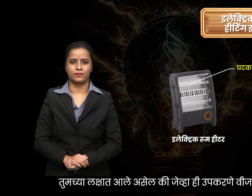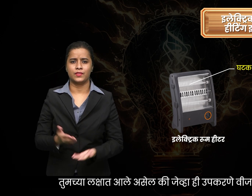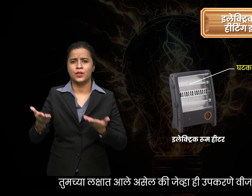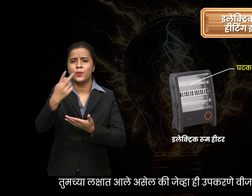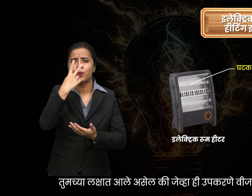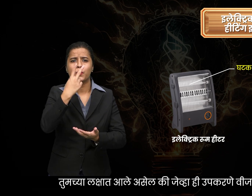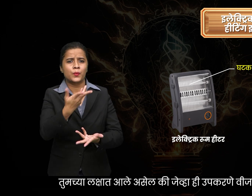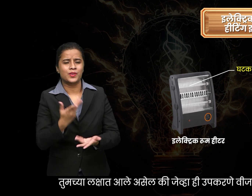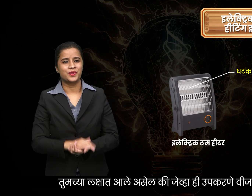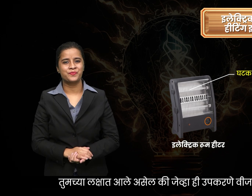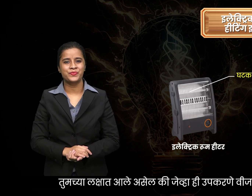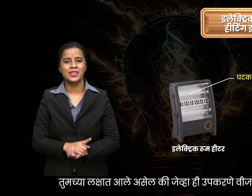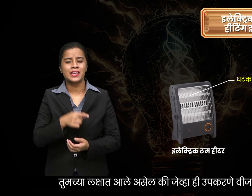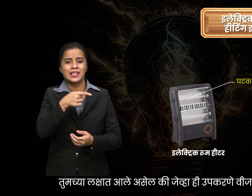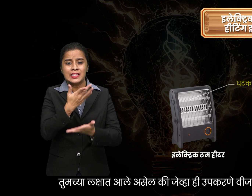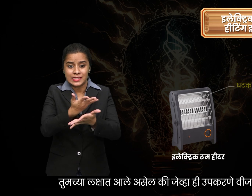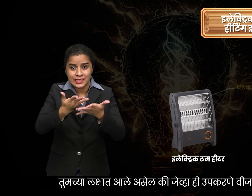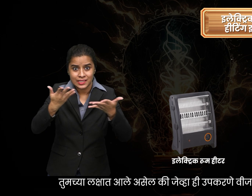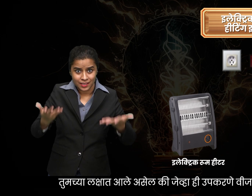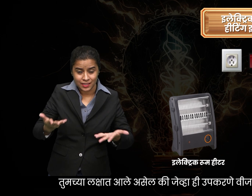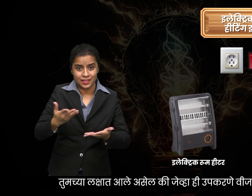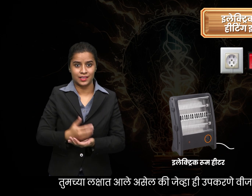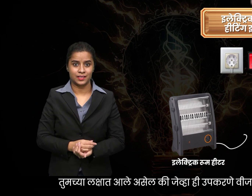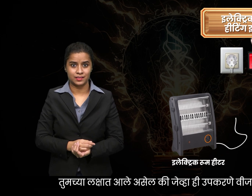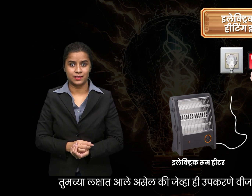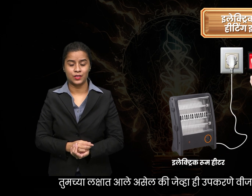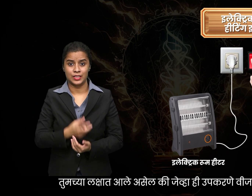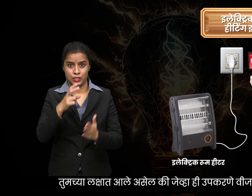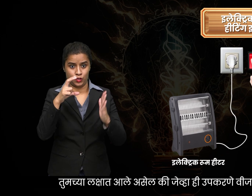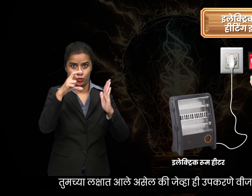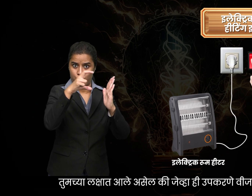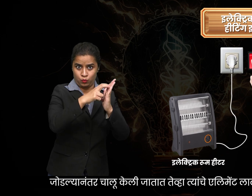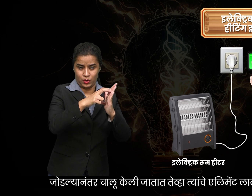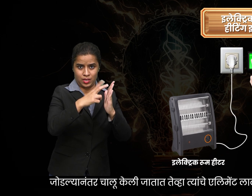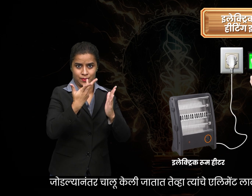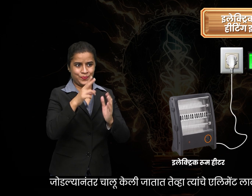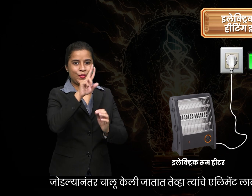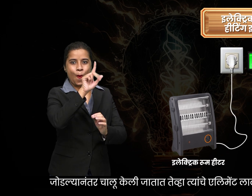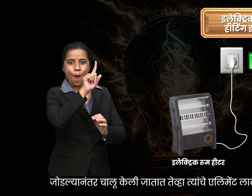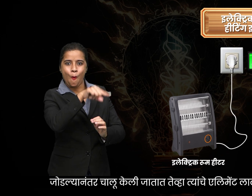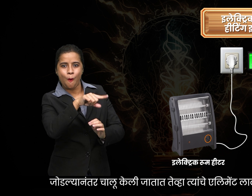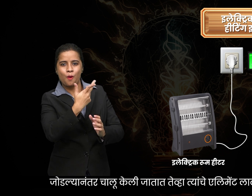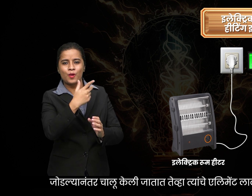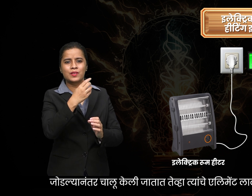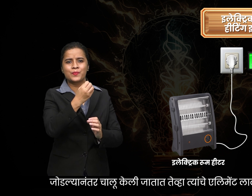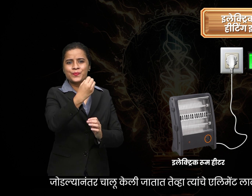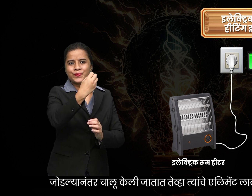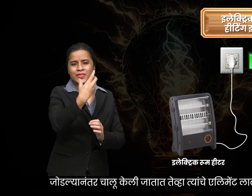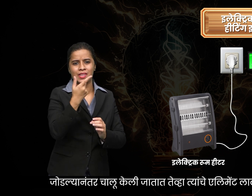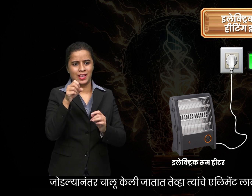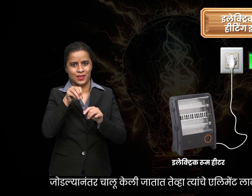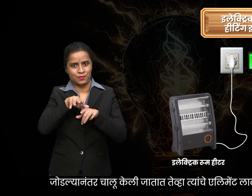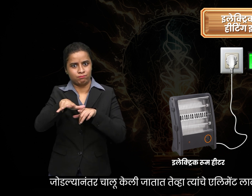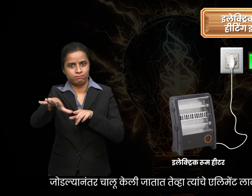तुमच्या लक्षात आले असेल की जेव्हा ही उपकरणे वीज पुरवठ्याशी जोडल्यानंतर चालू केली जाते